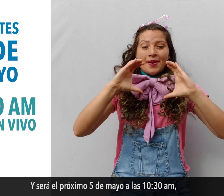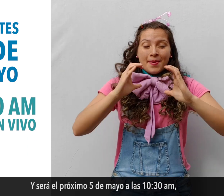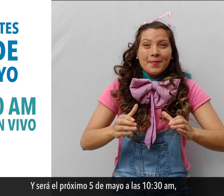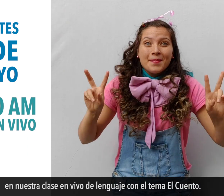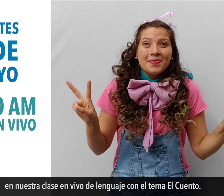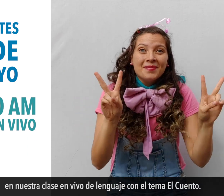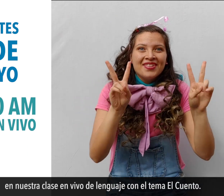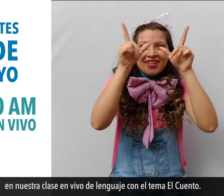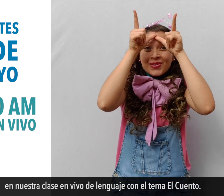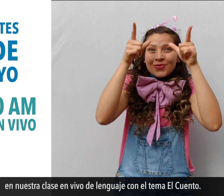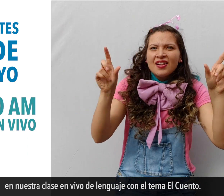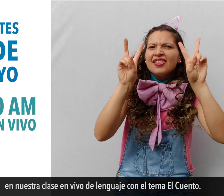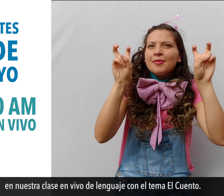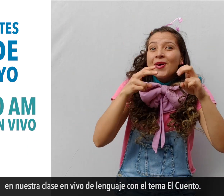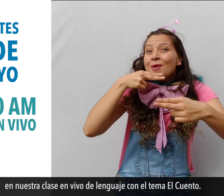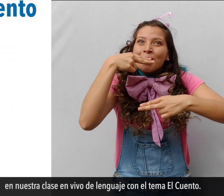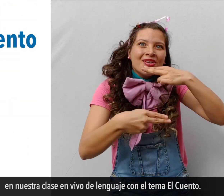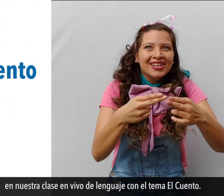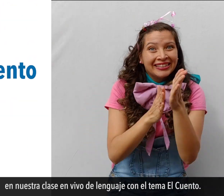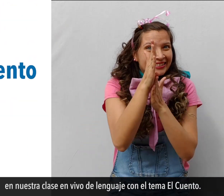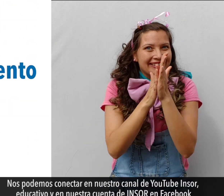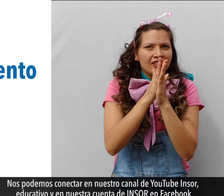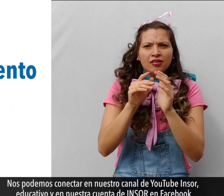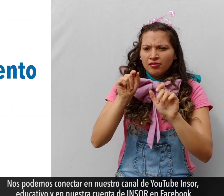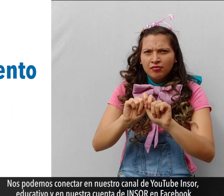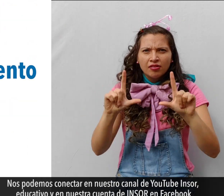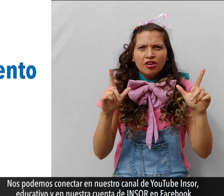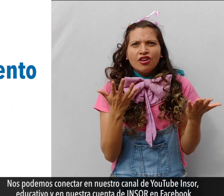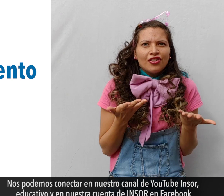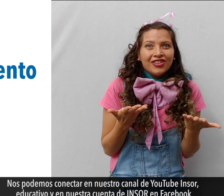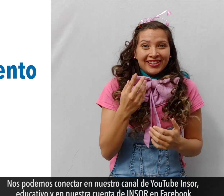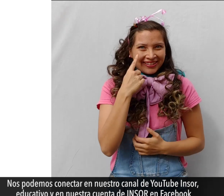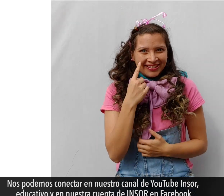10 y media de la mañana en nuestra clase en vivo del lenguaje con el tema El Cuento.